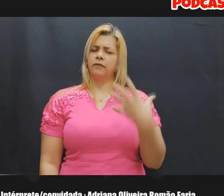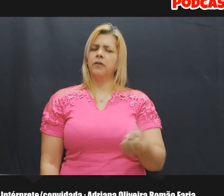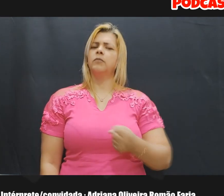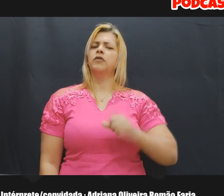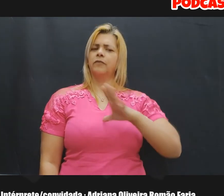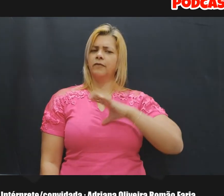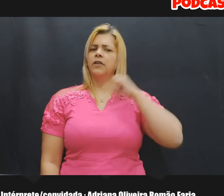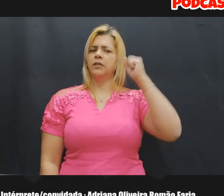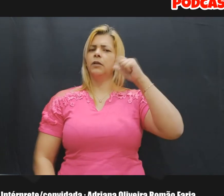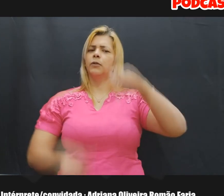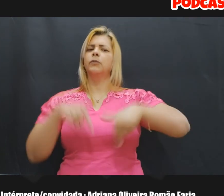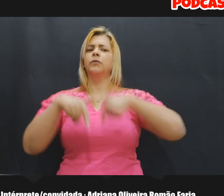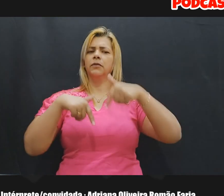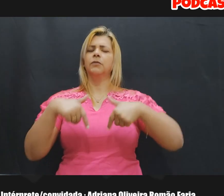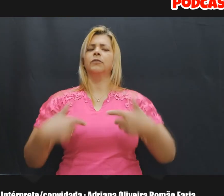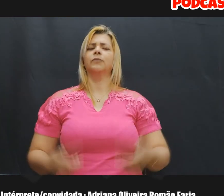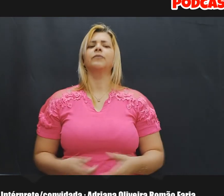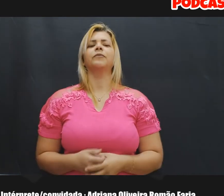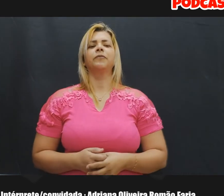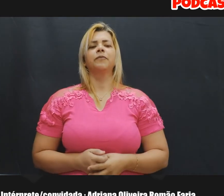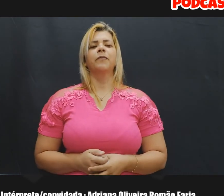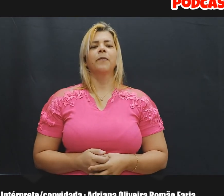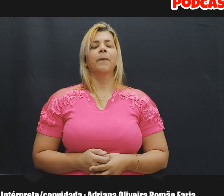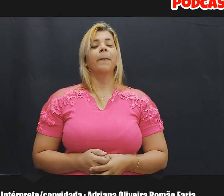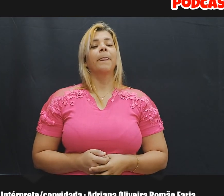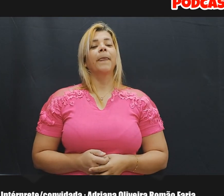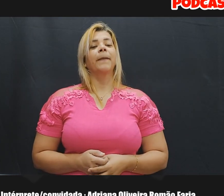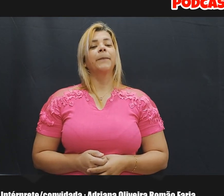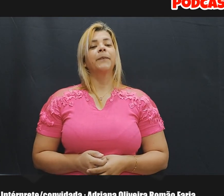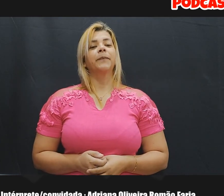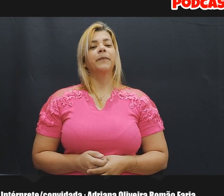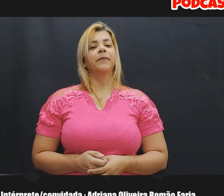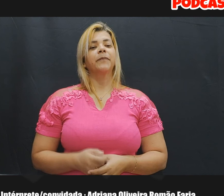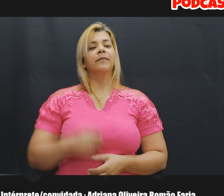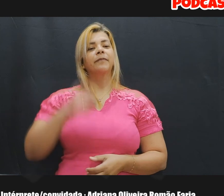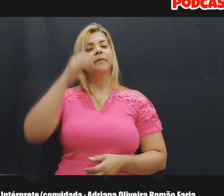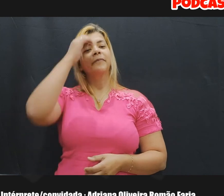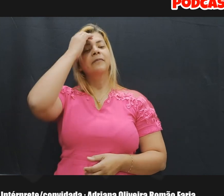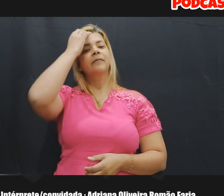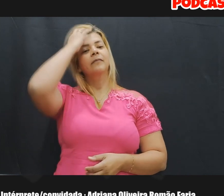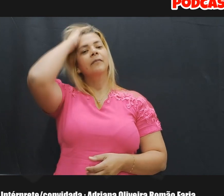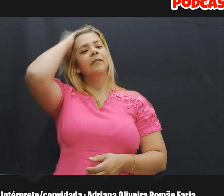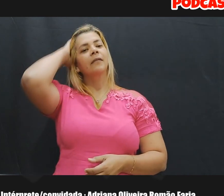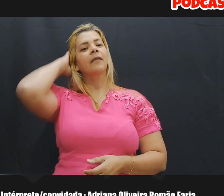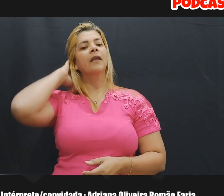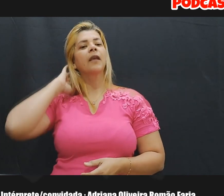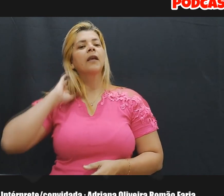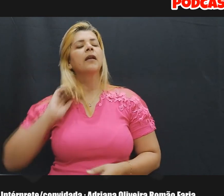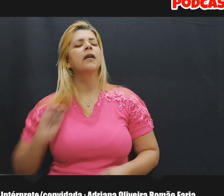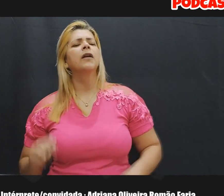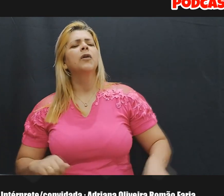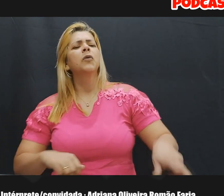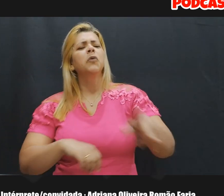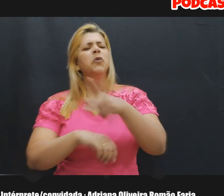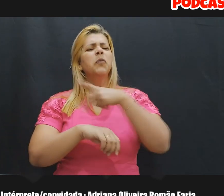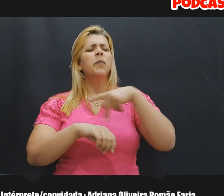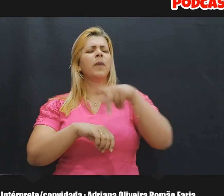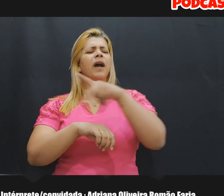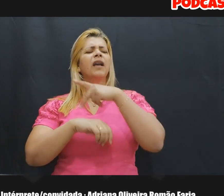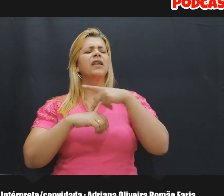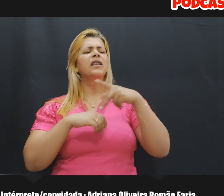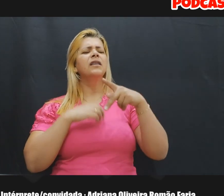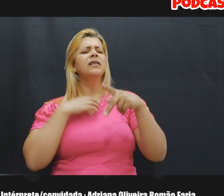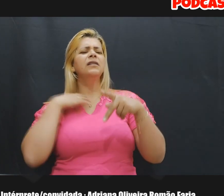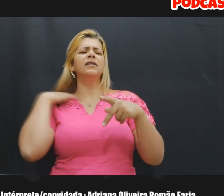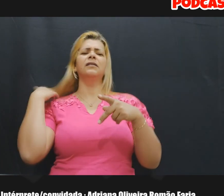vamos lutando para isso. Entendi. Professora, qual seria o país hoje que seria um exemplo nesse sentido